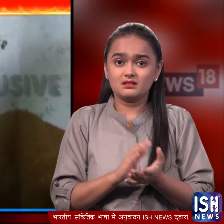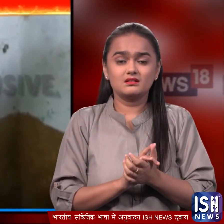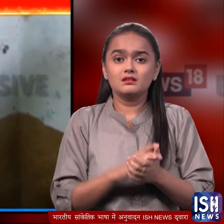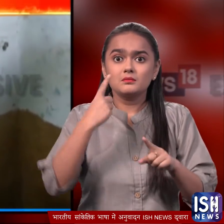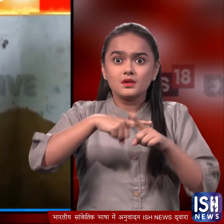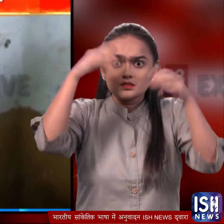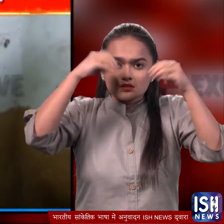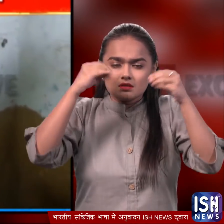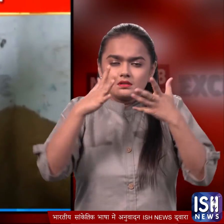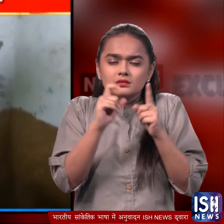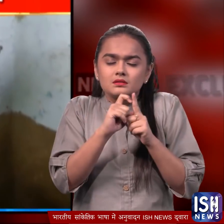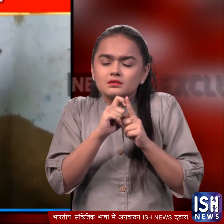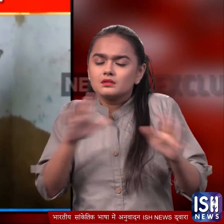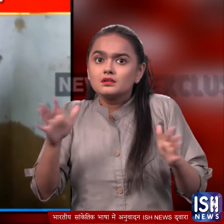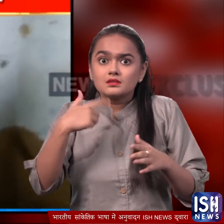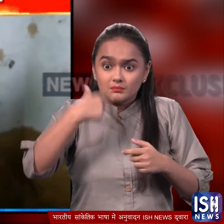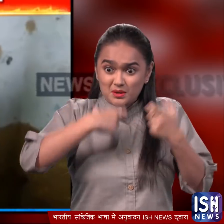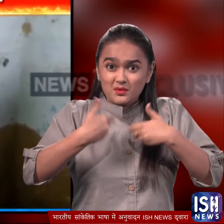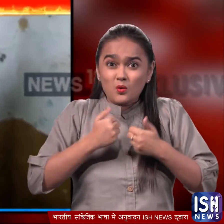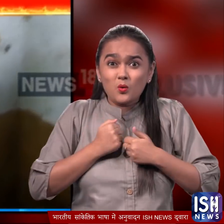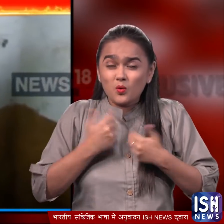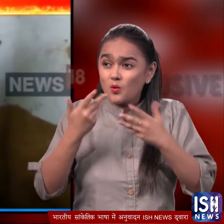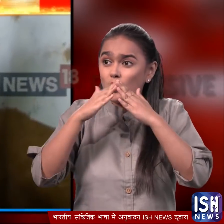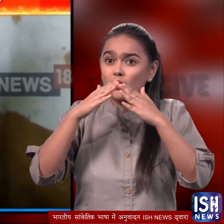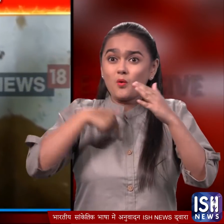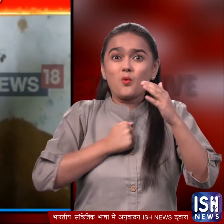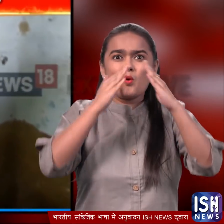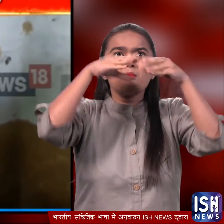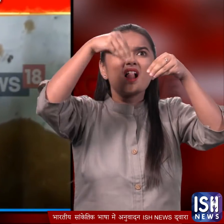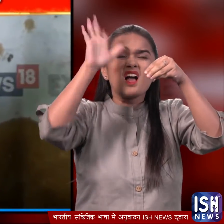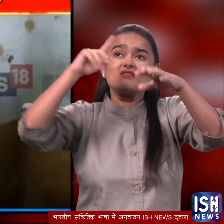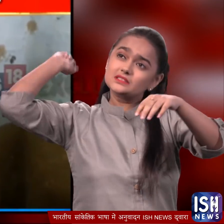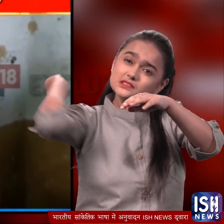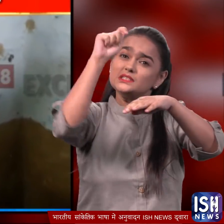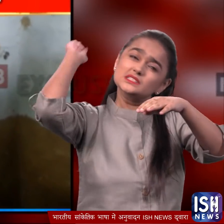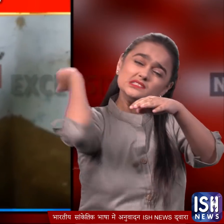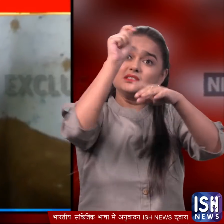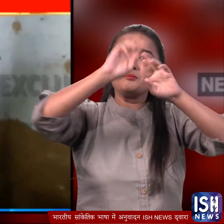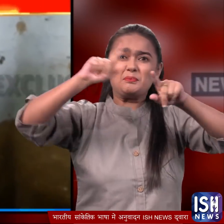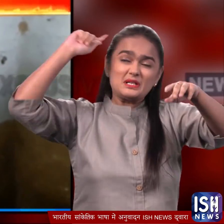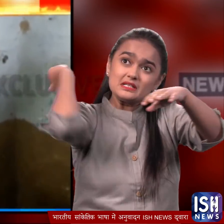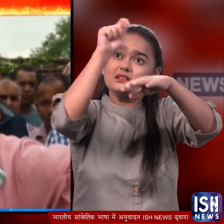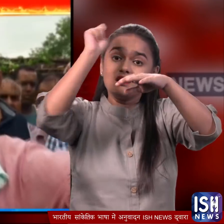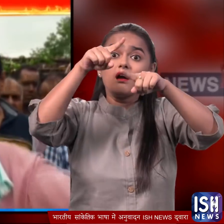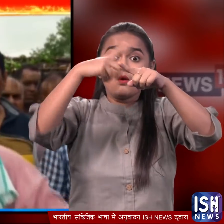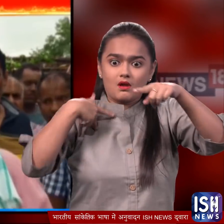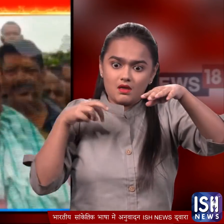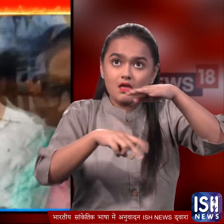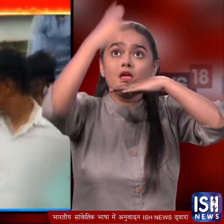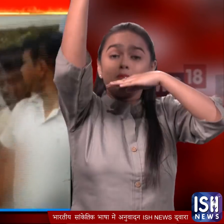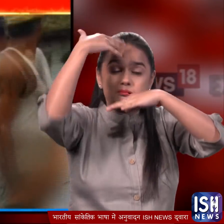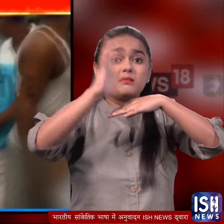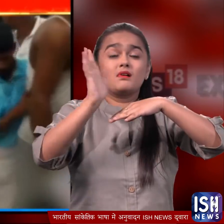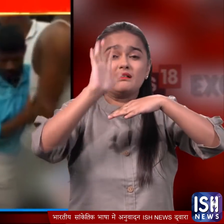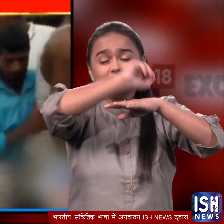वहां बारिश ने ऐसी तबाही मचाई कि लोग खुद ही अपने घरों के कच्चे हिस्सों को तोड़ते दिखाई दिए ताकि उनकी वजह से कोई हादसे का शिकार ना हो। हालात का जायजा